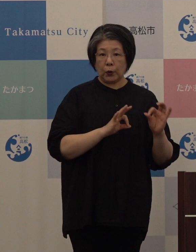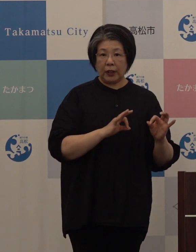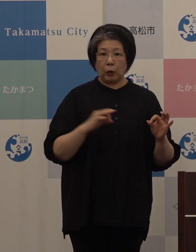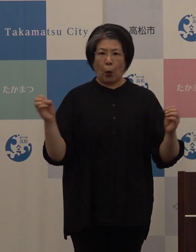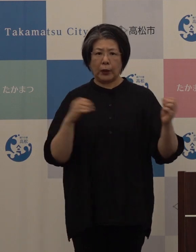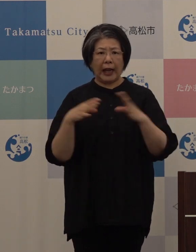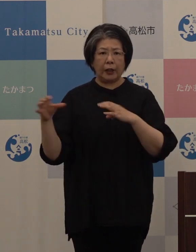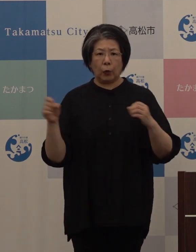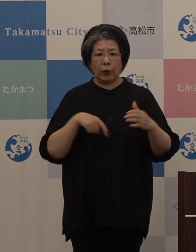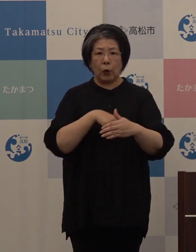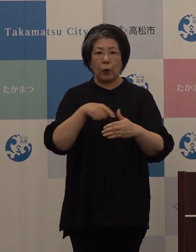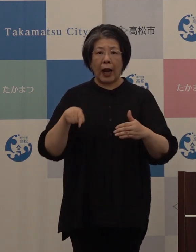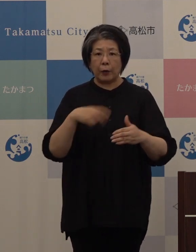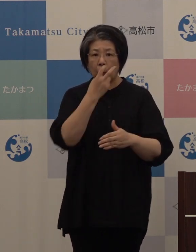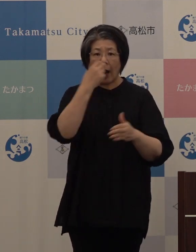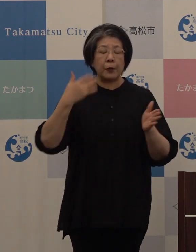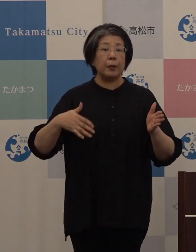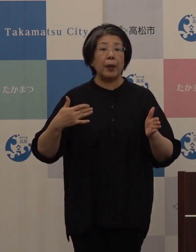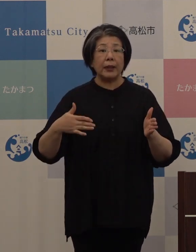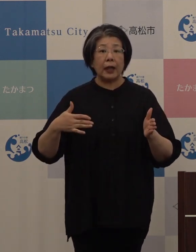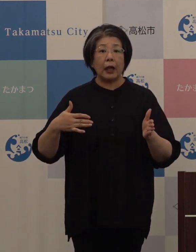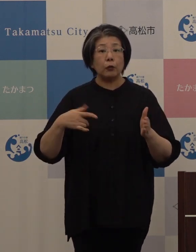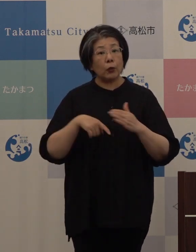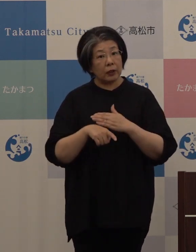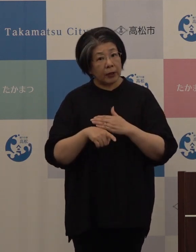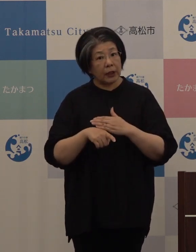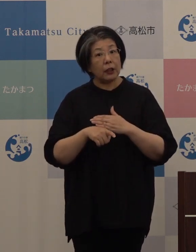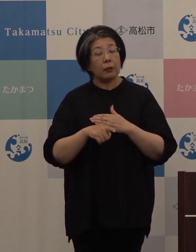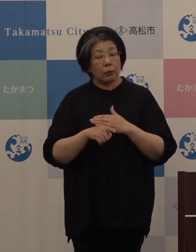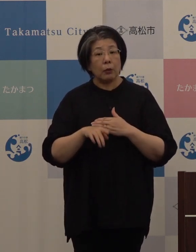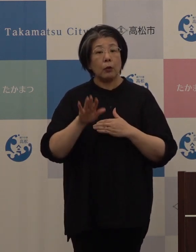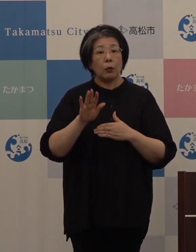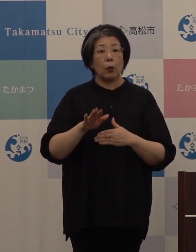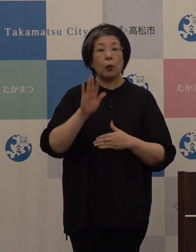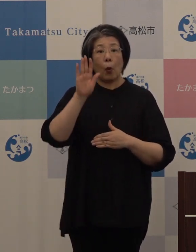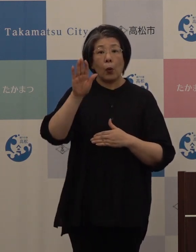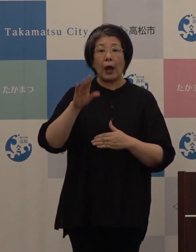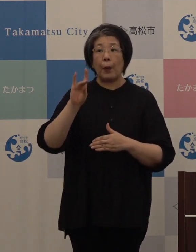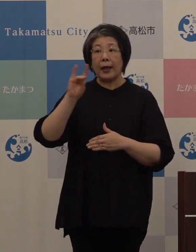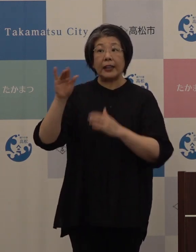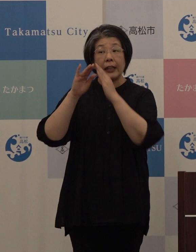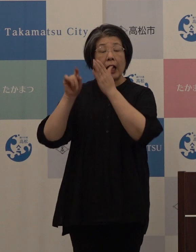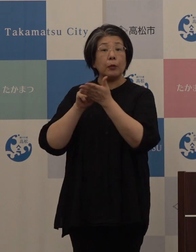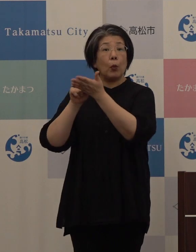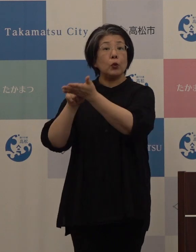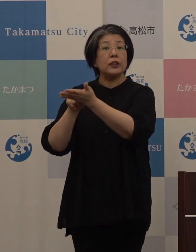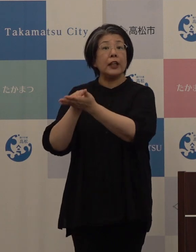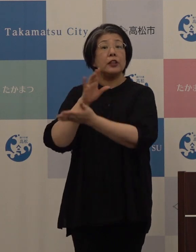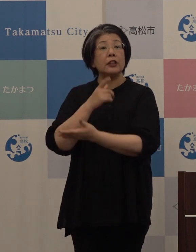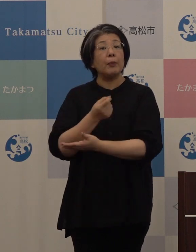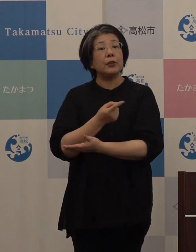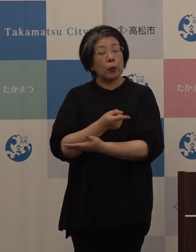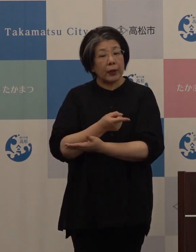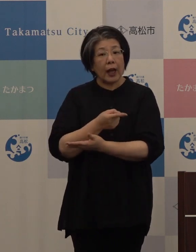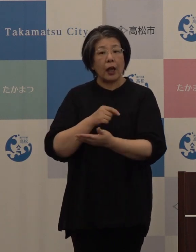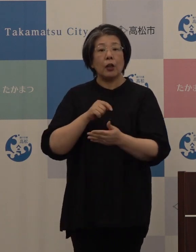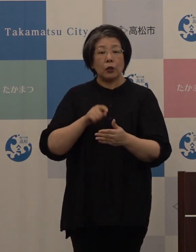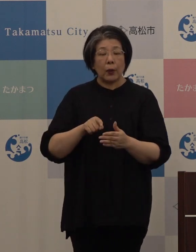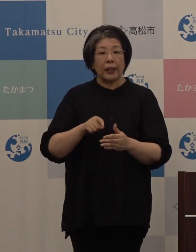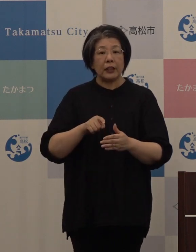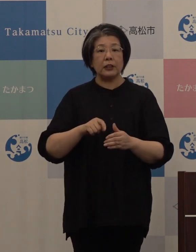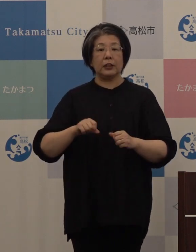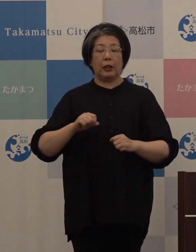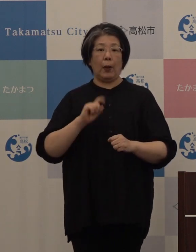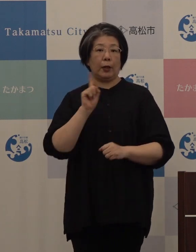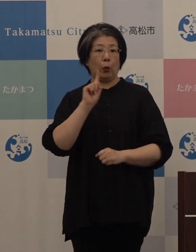のであれば、今回高松市長としてその、まあ、申し入れがされているので、そこら辺はどのようにお考えでしょうか。 やり取り全般という